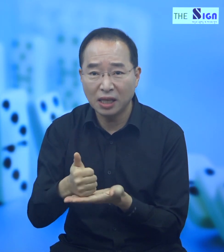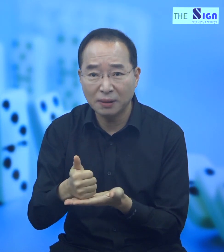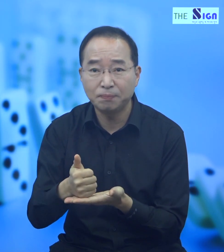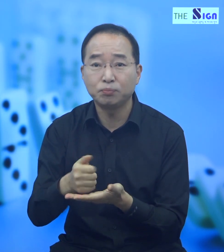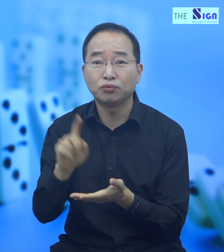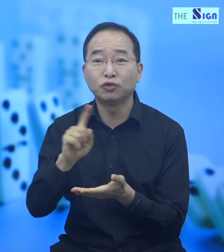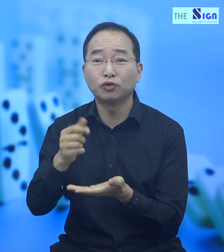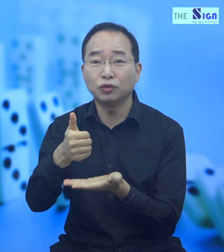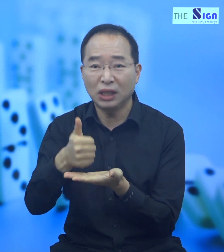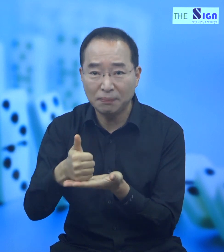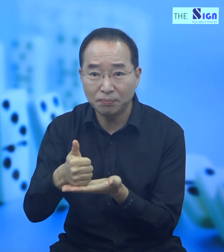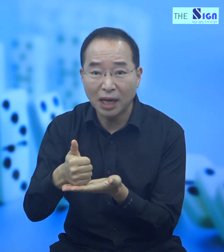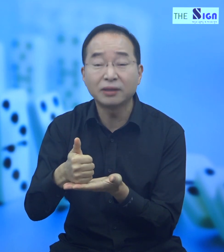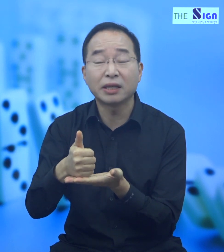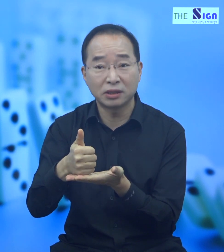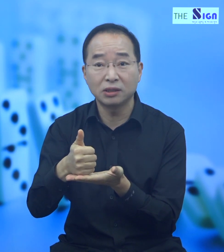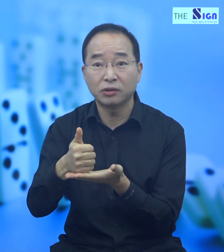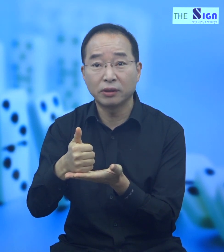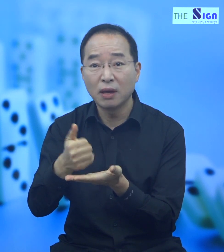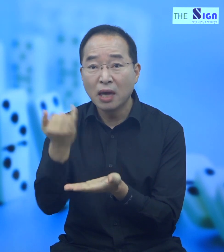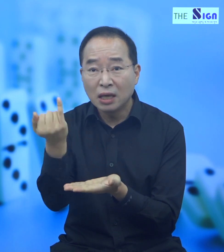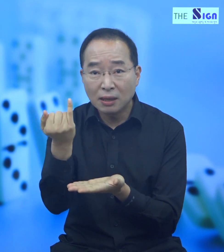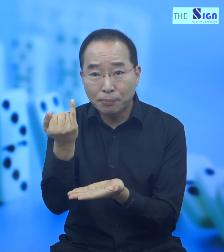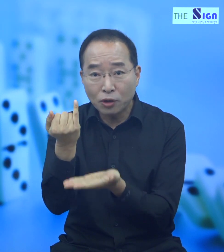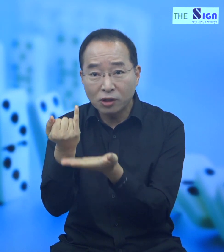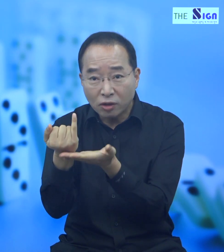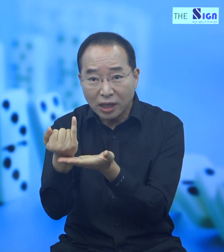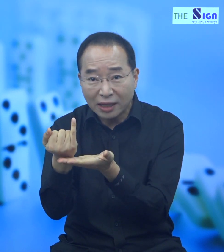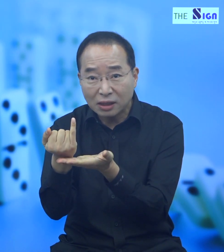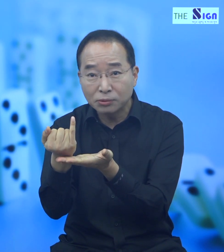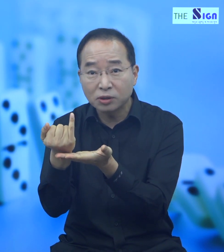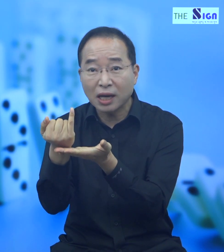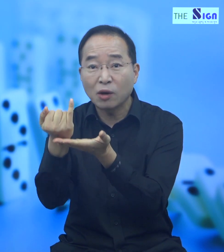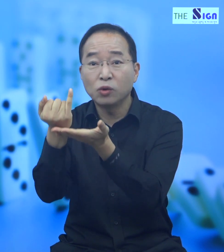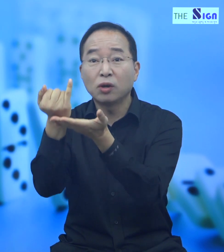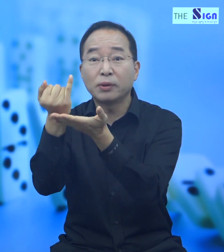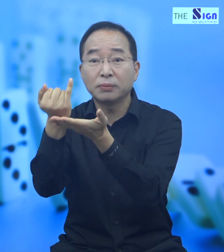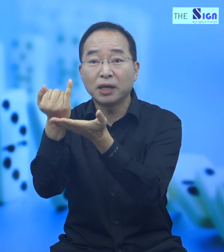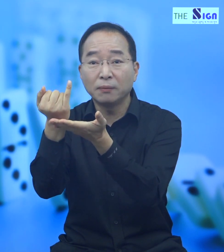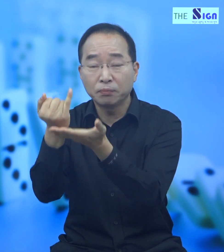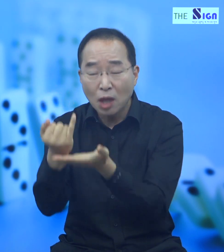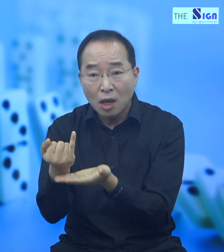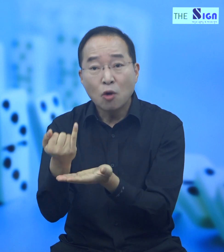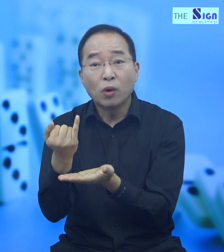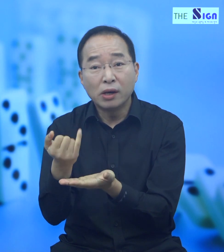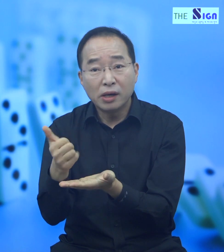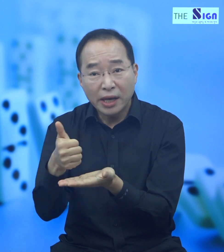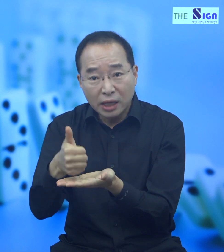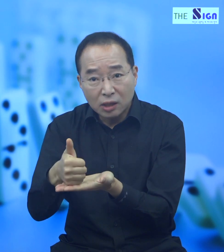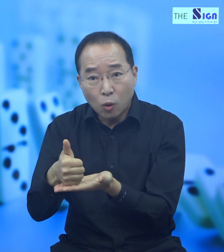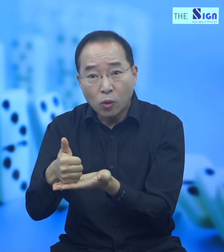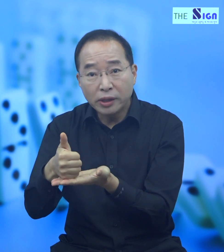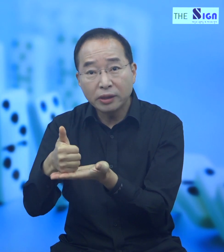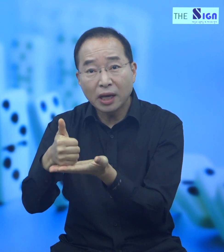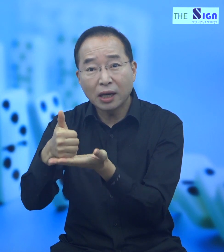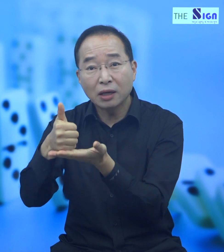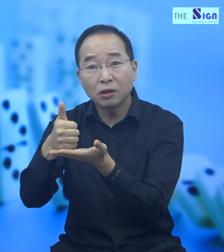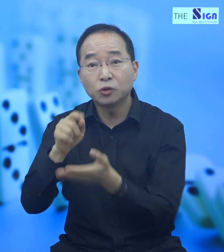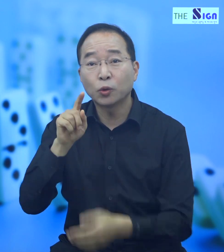선생님, 누구님 할 때 쓰는 거예요. 이 표현을 여기다 갖다 붙여서 약간 올려버리면 원래 이걸 올린다라는 건